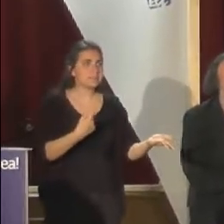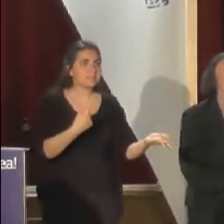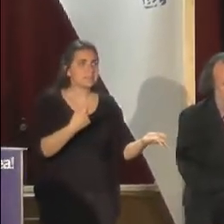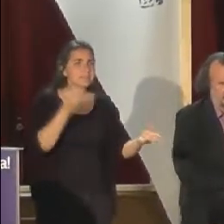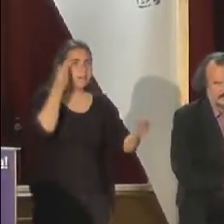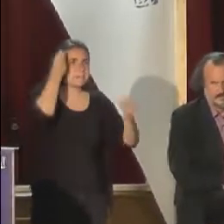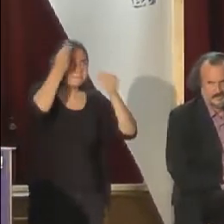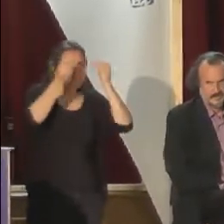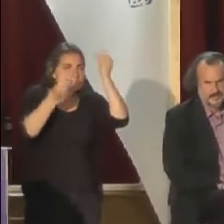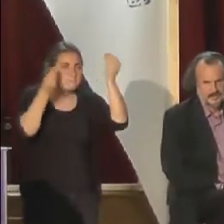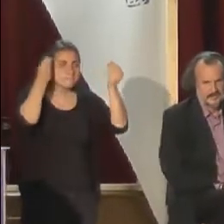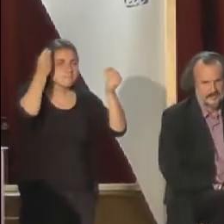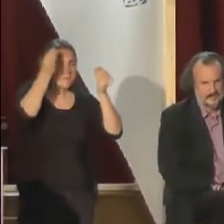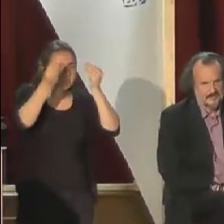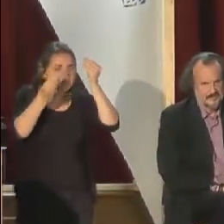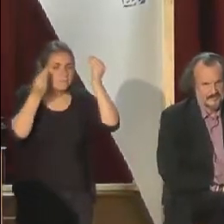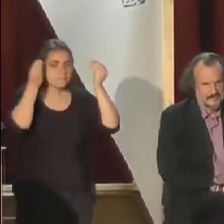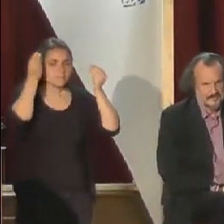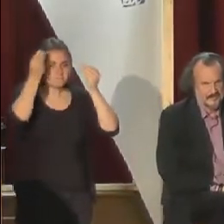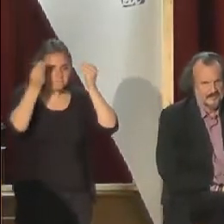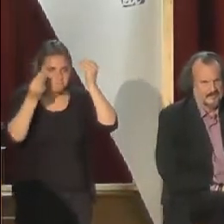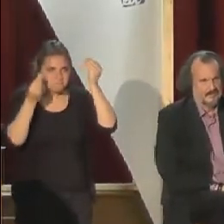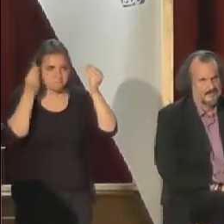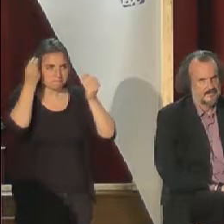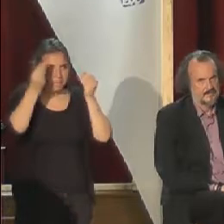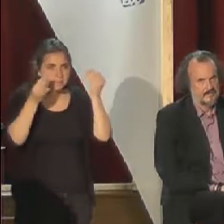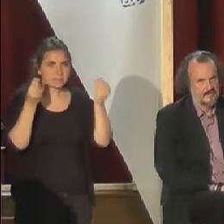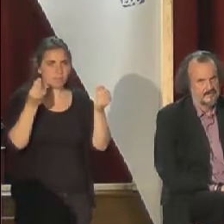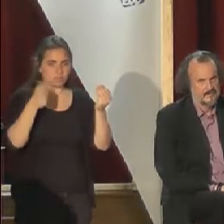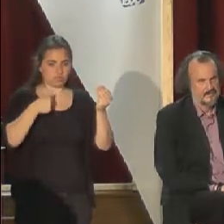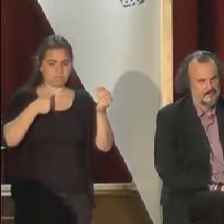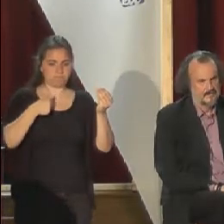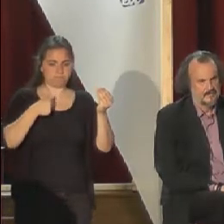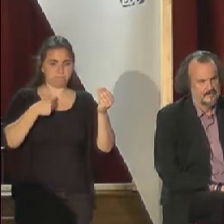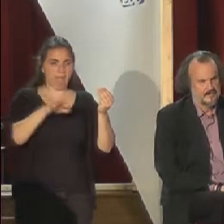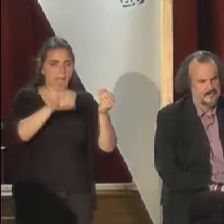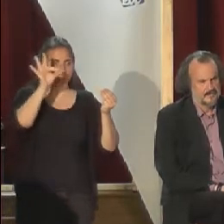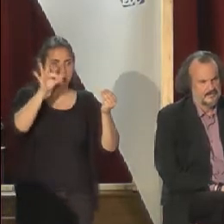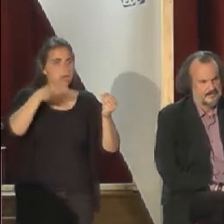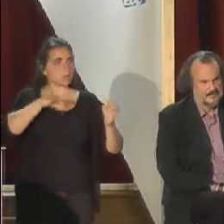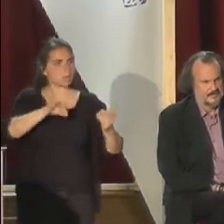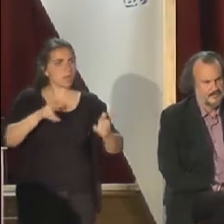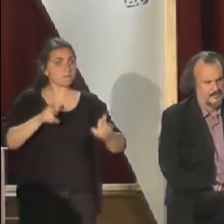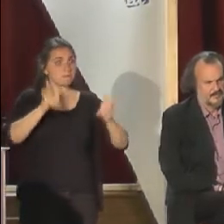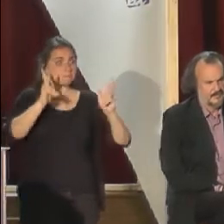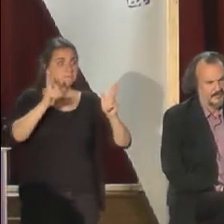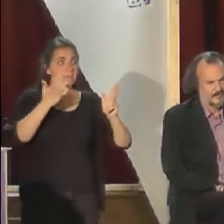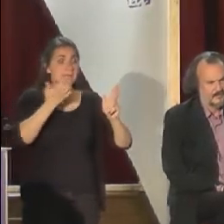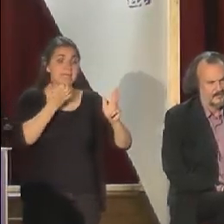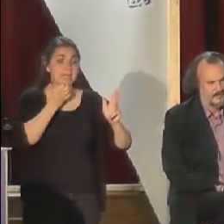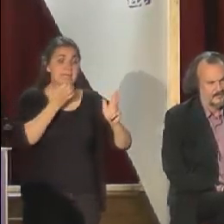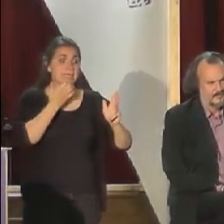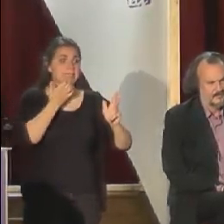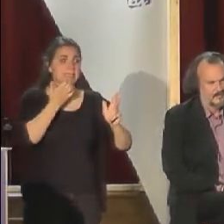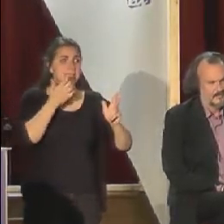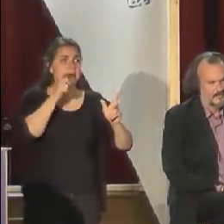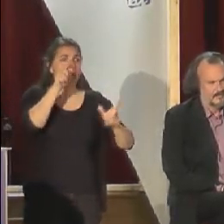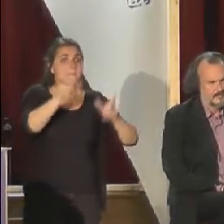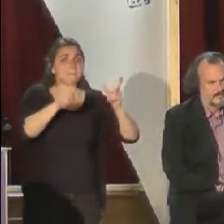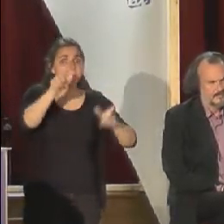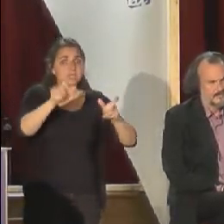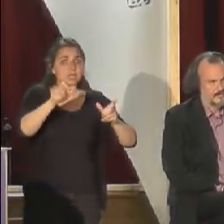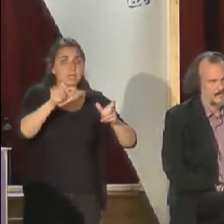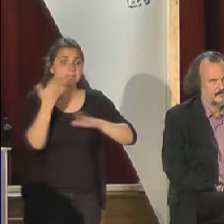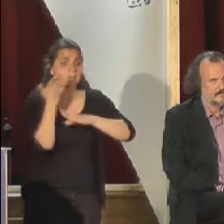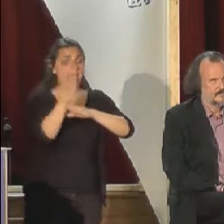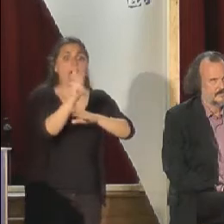conciencia de que ela tiña que exercer a súa propia libre decisión e que se non nos representaban os representantes electos tiña que ela